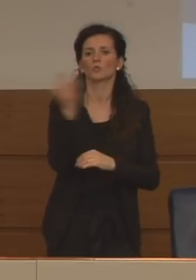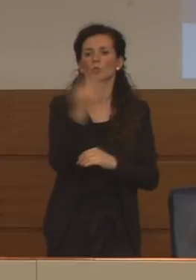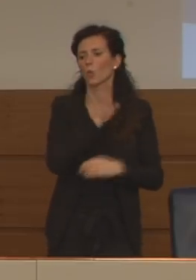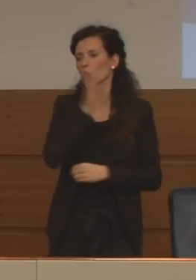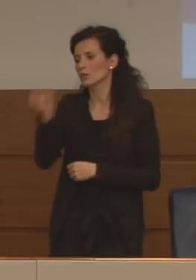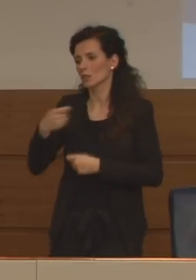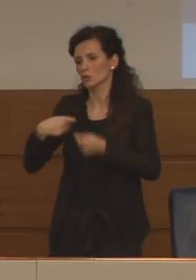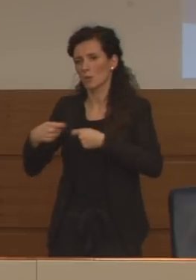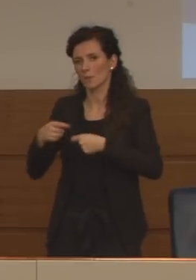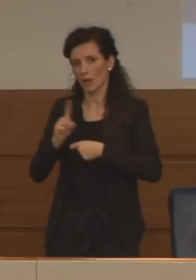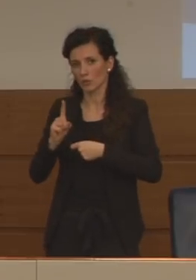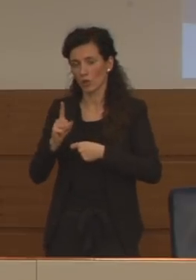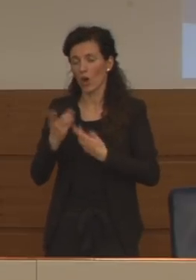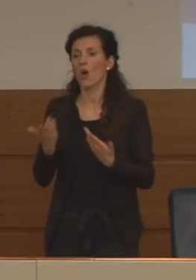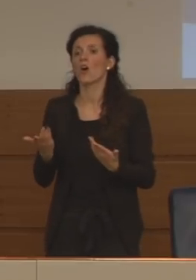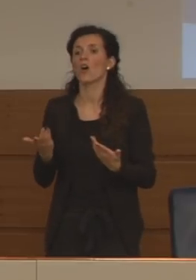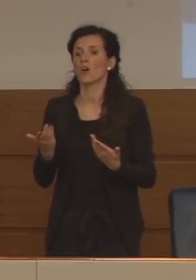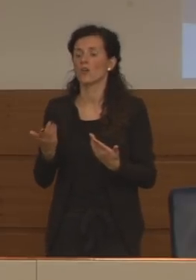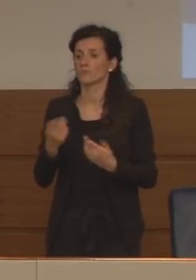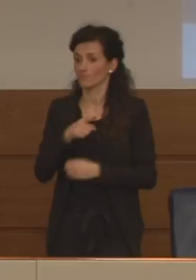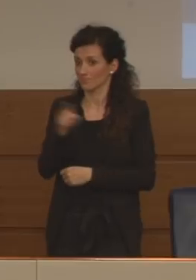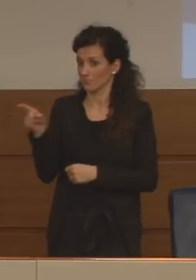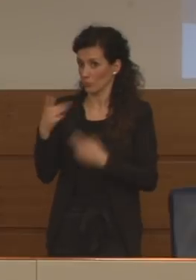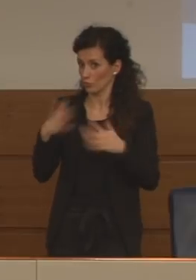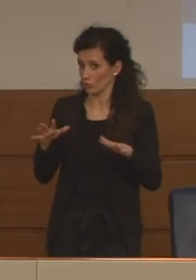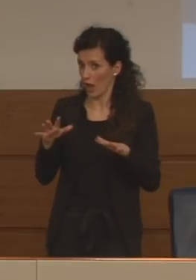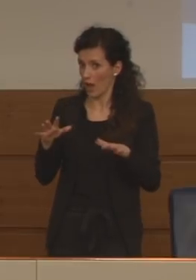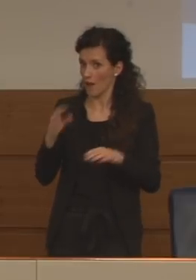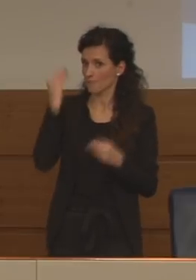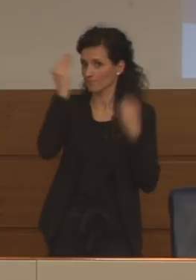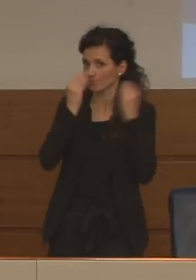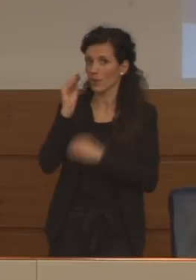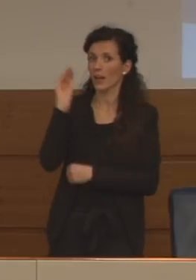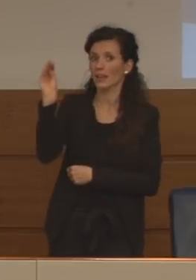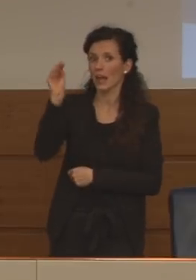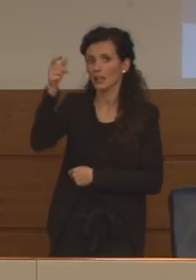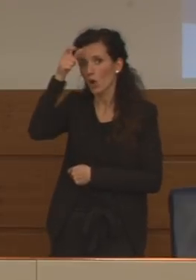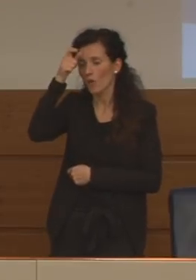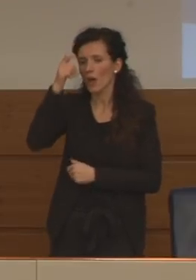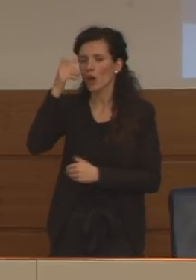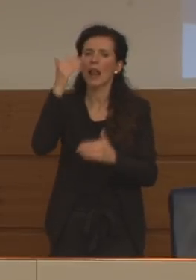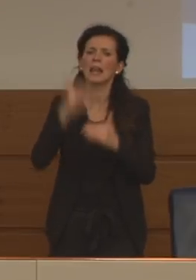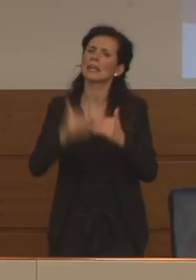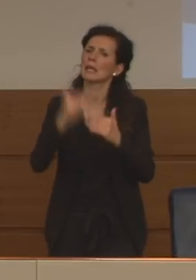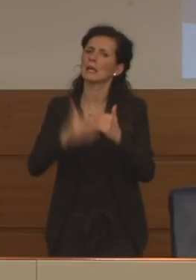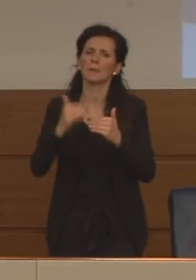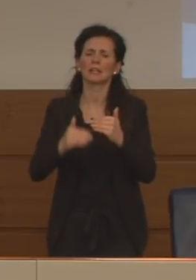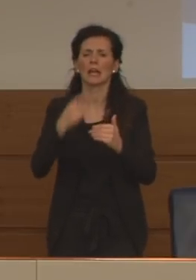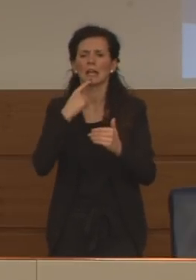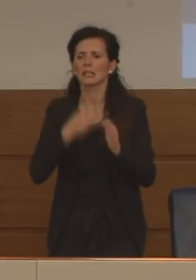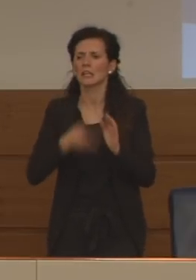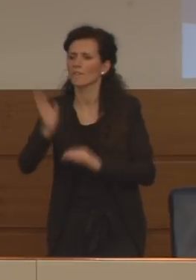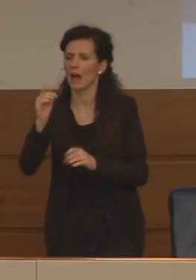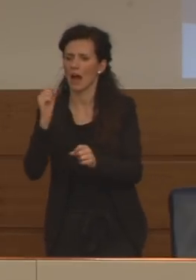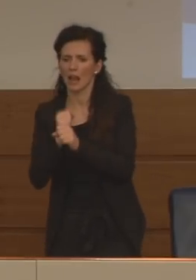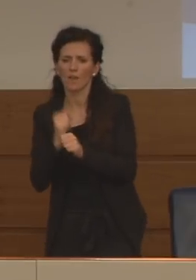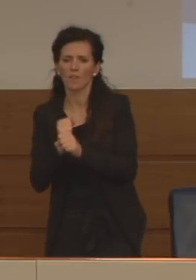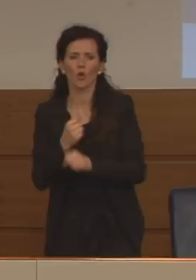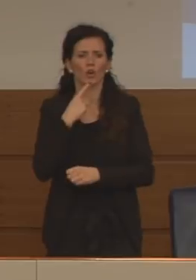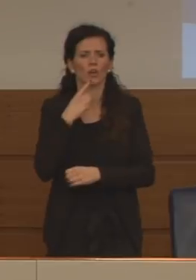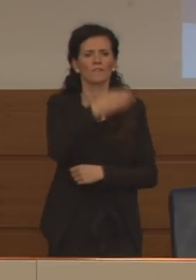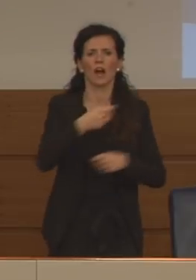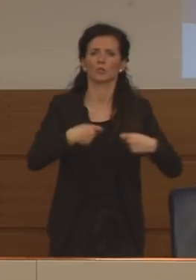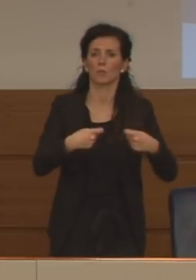da parte vostra ci sia anche questa richiesta al governo cioè di limitare gli spostamenti anche di chi va a lavorare perché noi